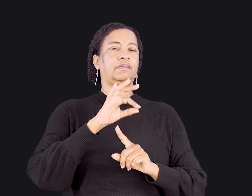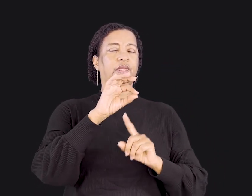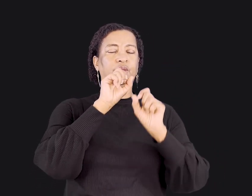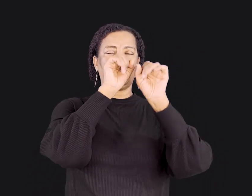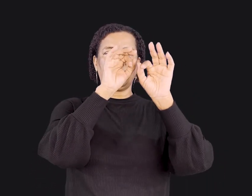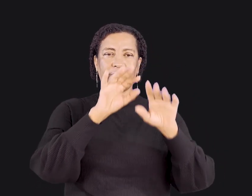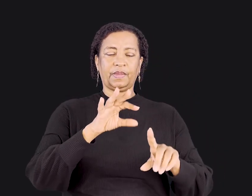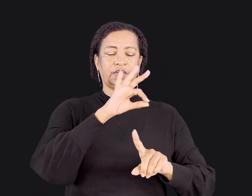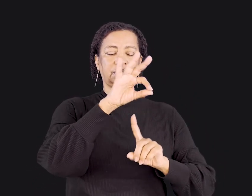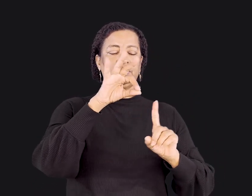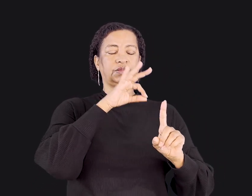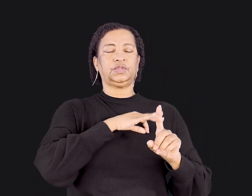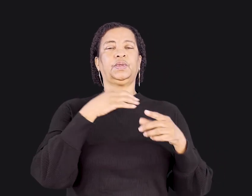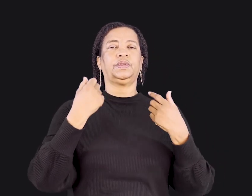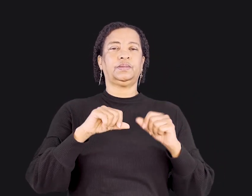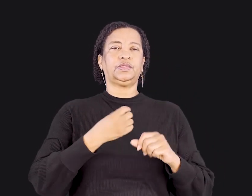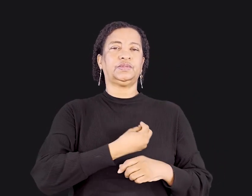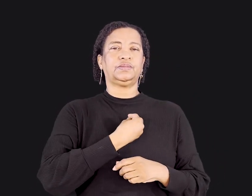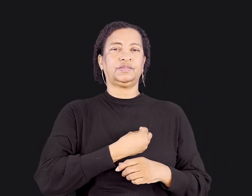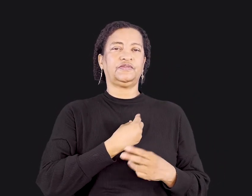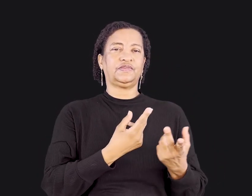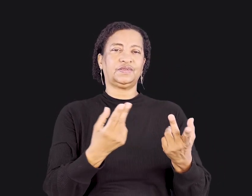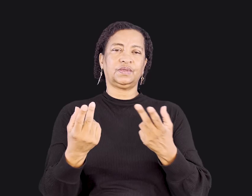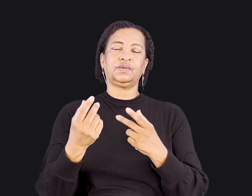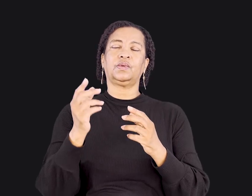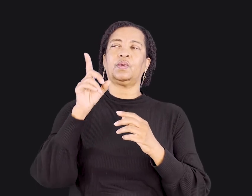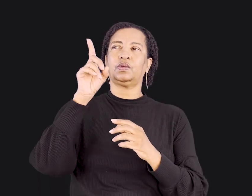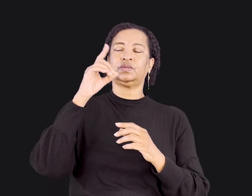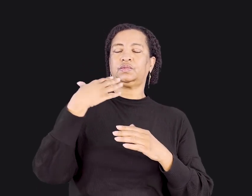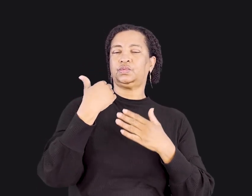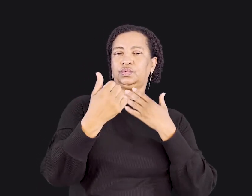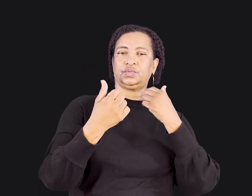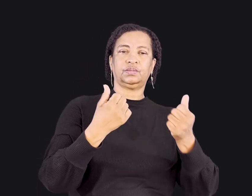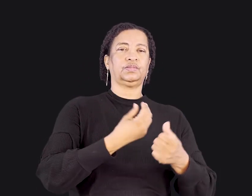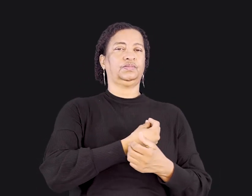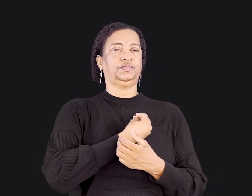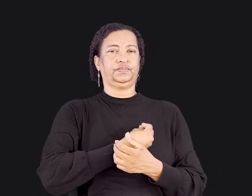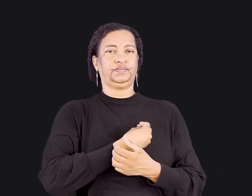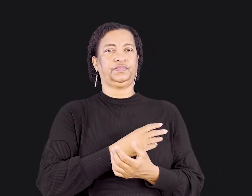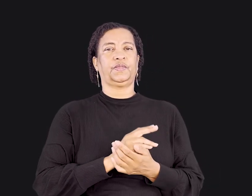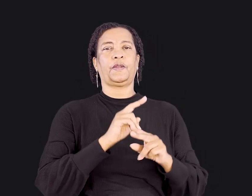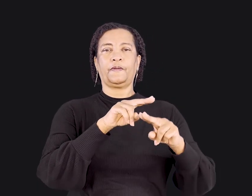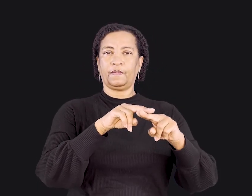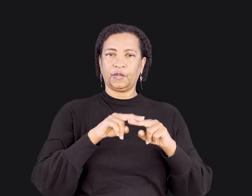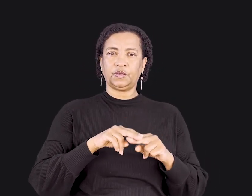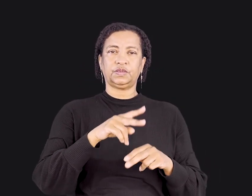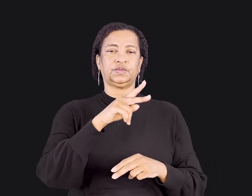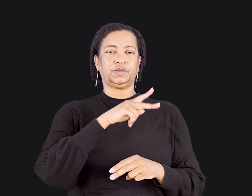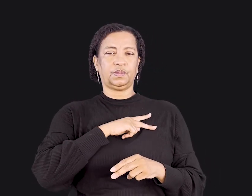que precisamos para viver da maneira como Deus nos chamou para viver. É por isso que Paulo